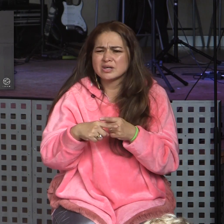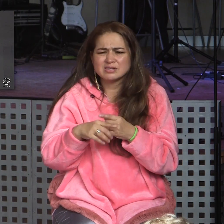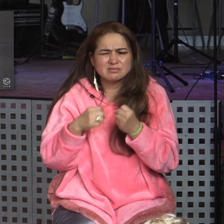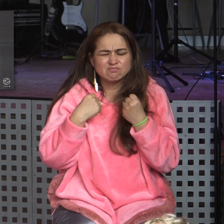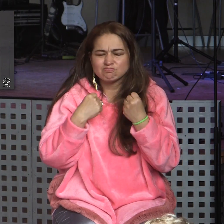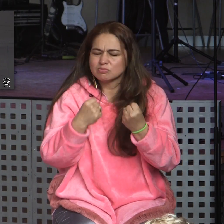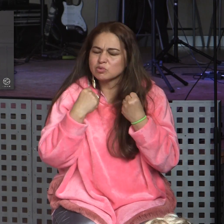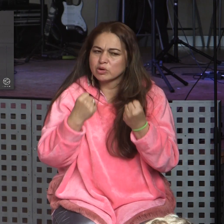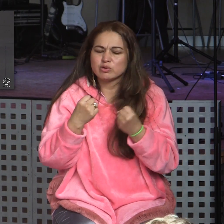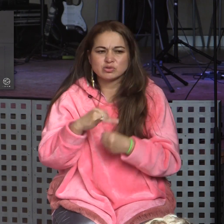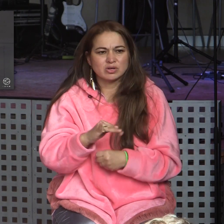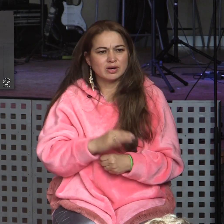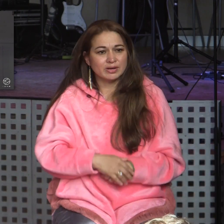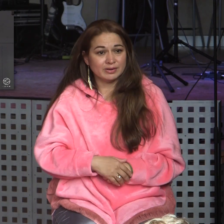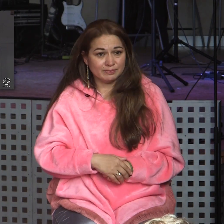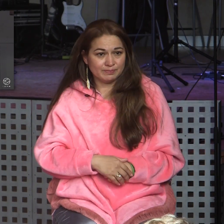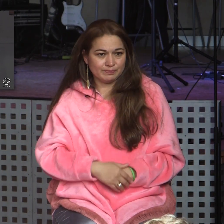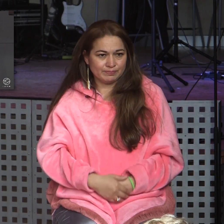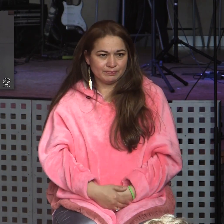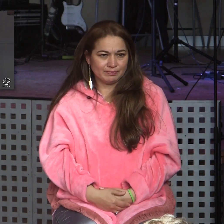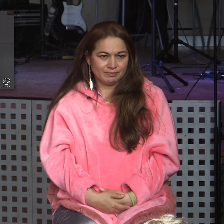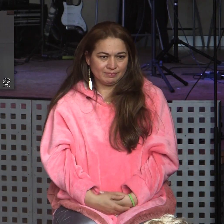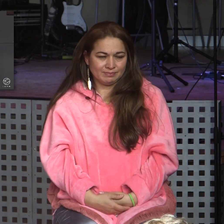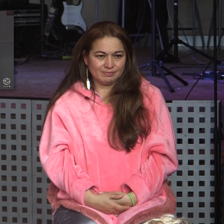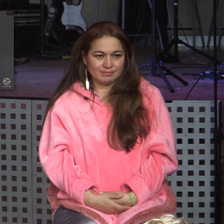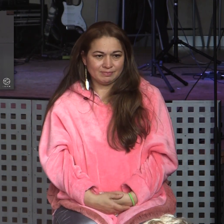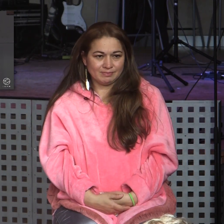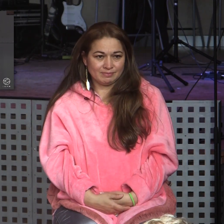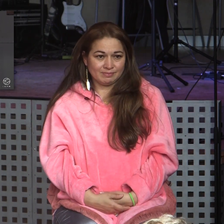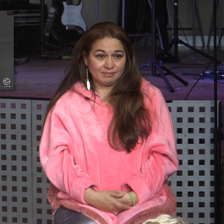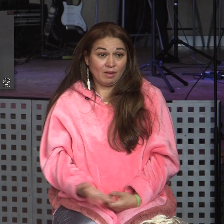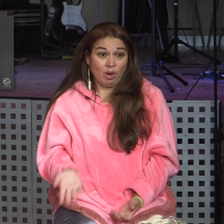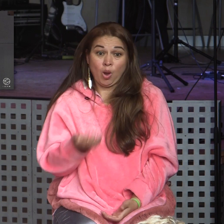vital tiene caminar sobre el agua?